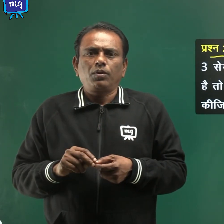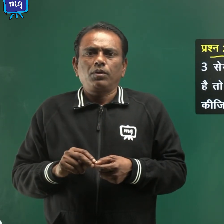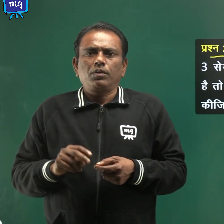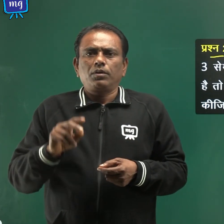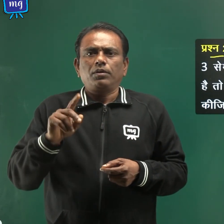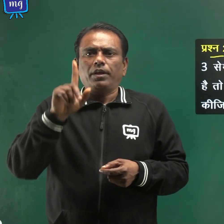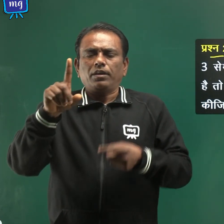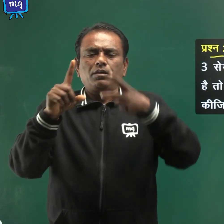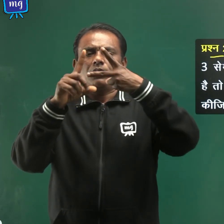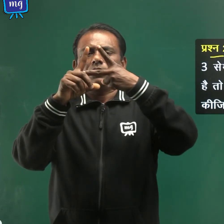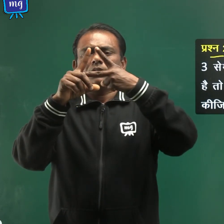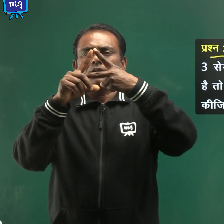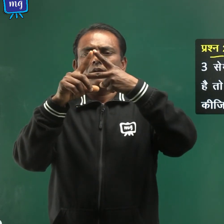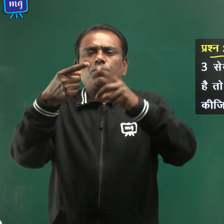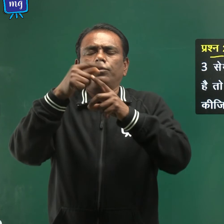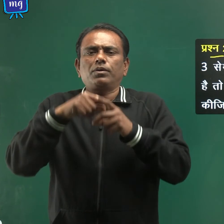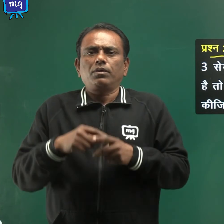एक-एक बूंद का